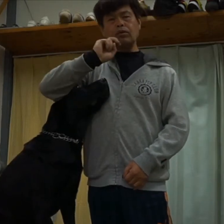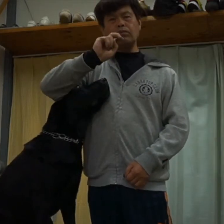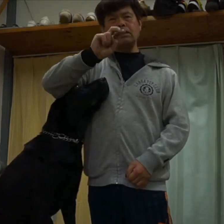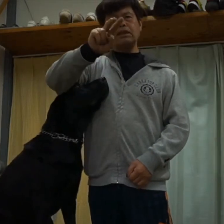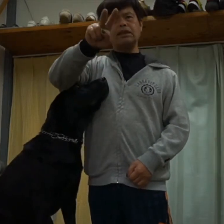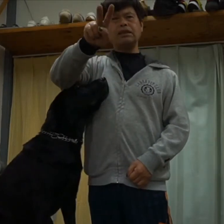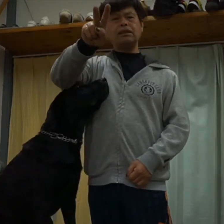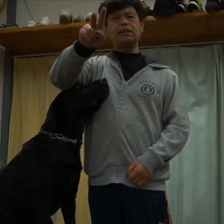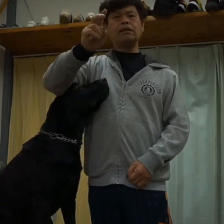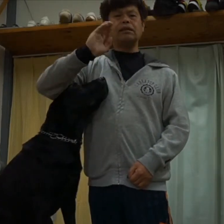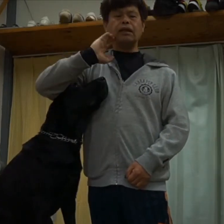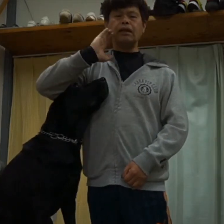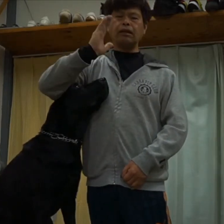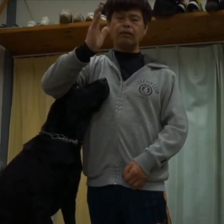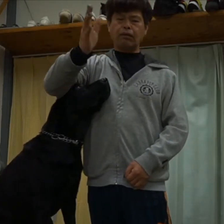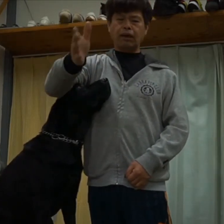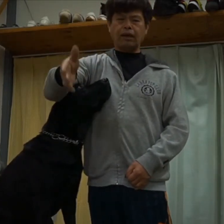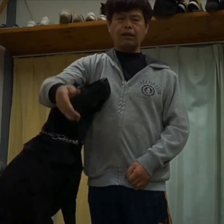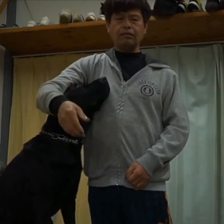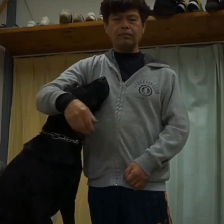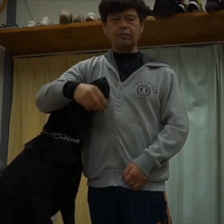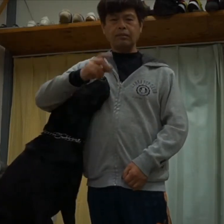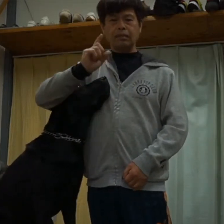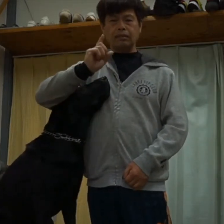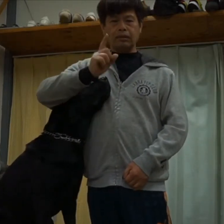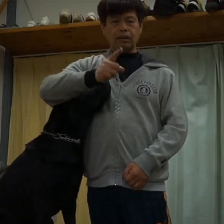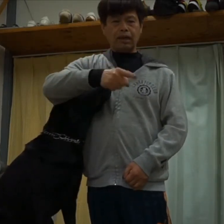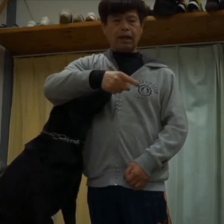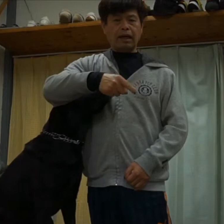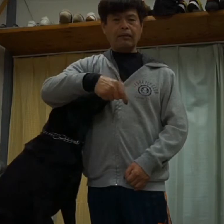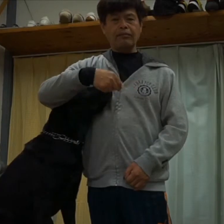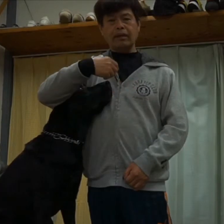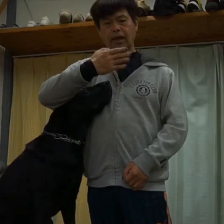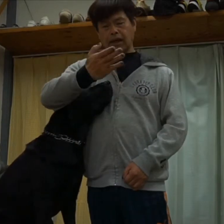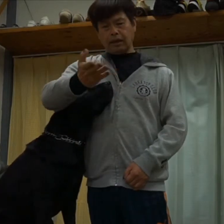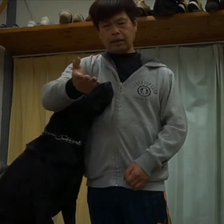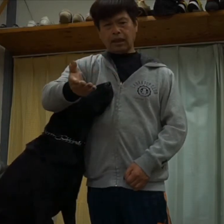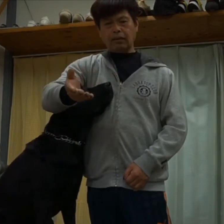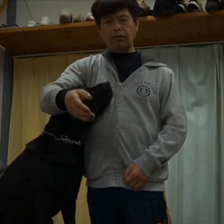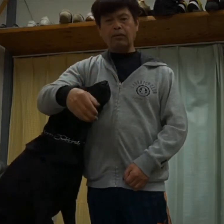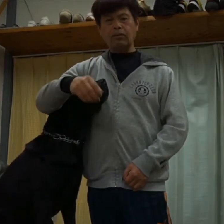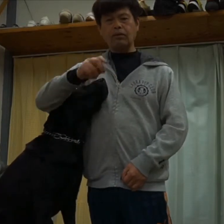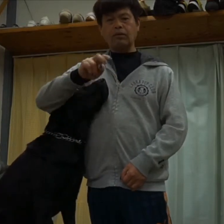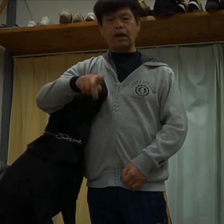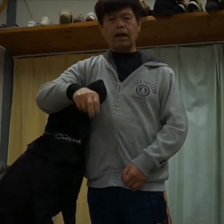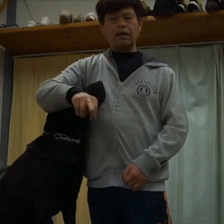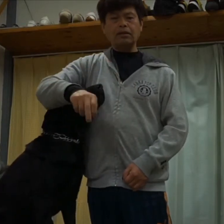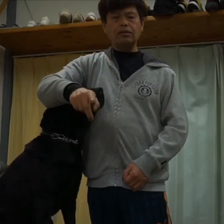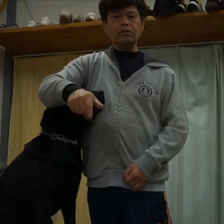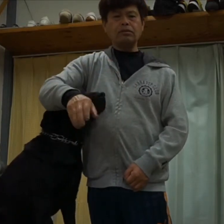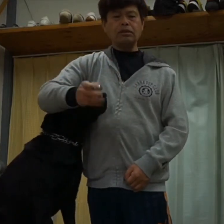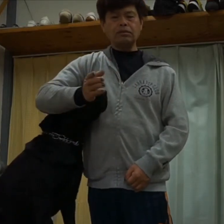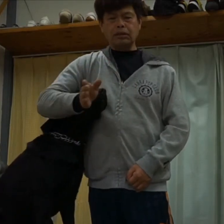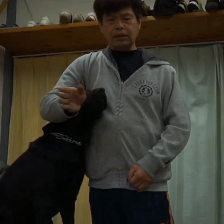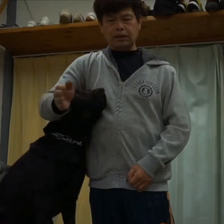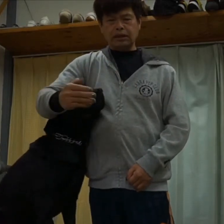見てごらんこれがあなたのあゆーむみ